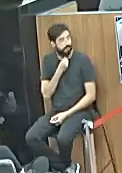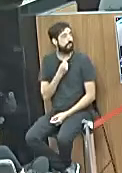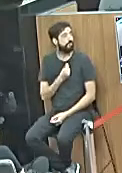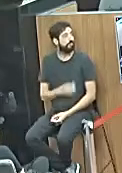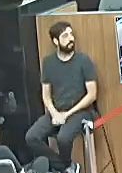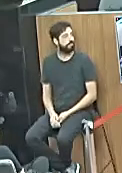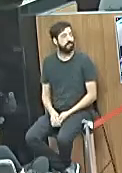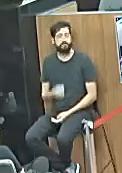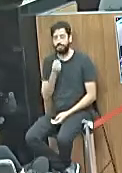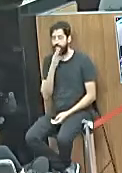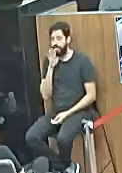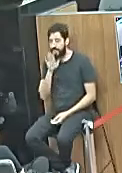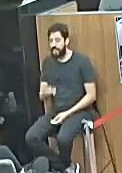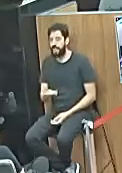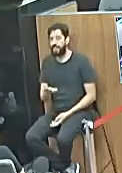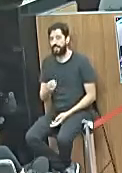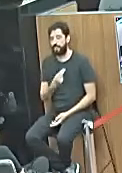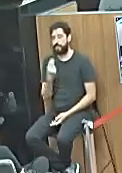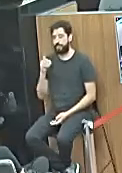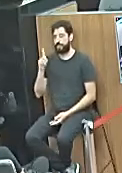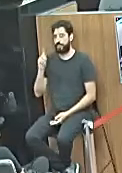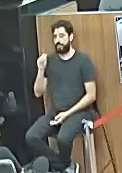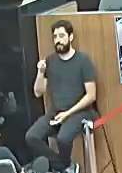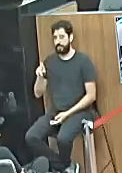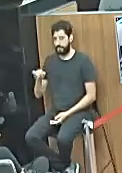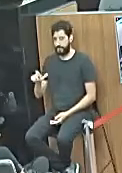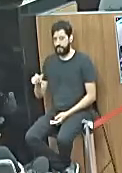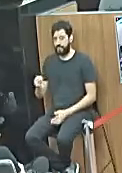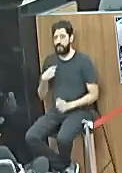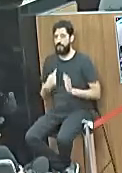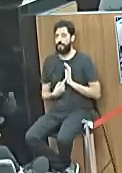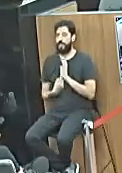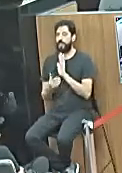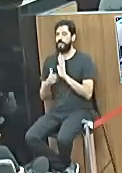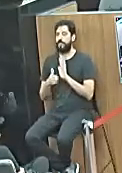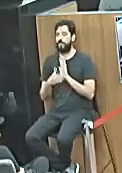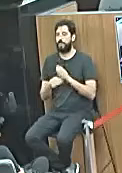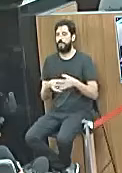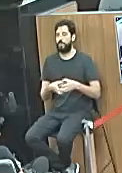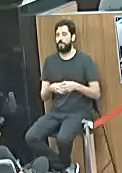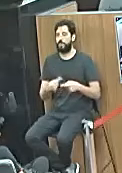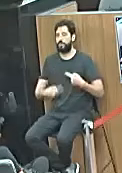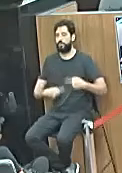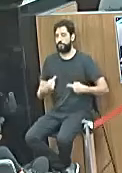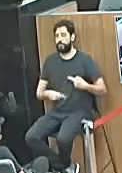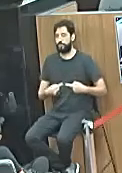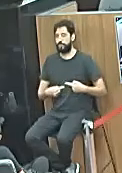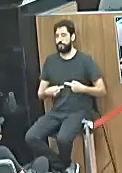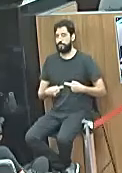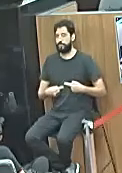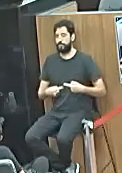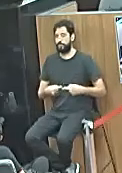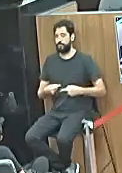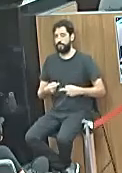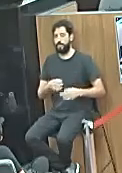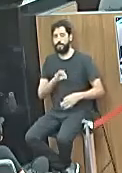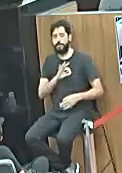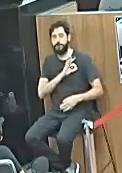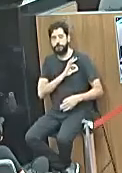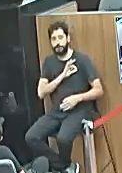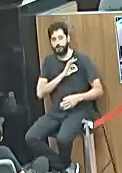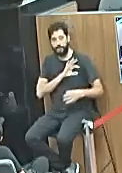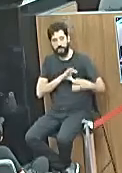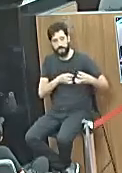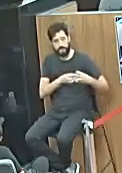boa tarde meu nome é daniela e vem apresentar as propostas do grupo que discutiu a infraestrutura das polícias ostensiva e